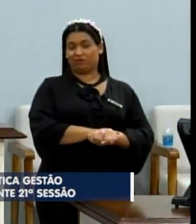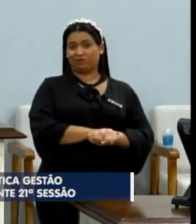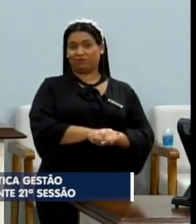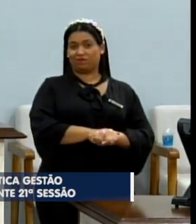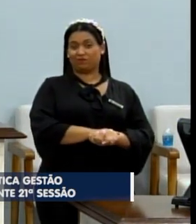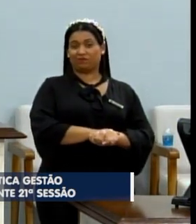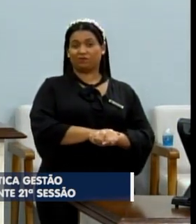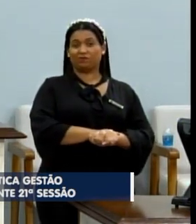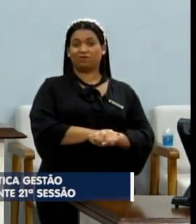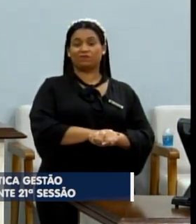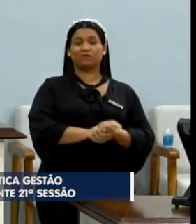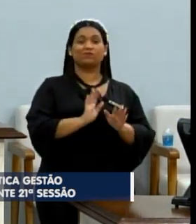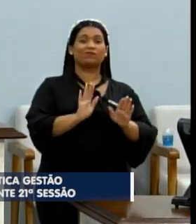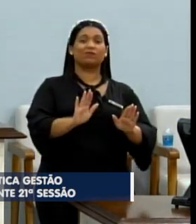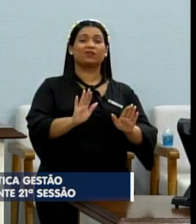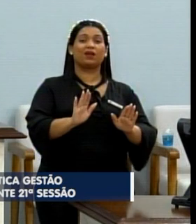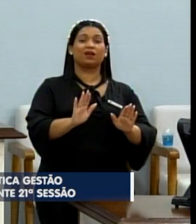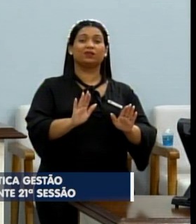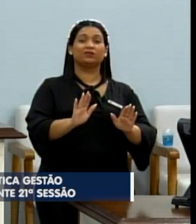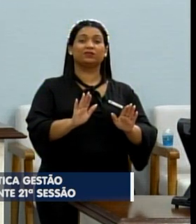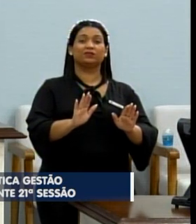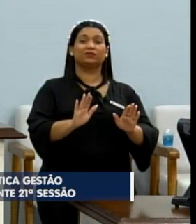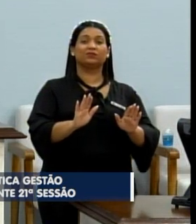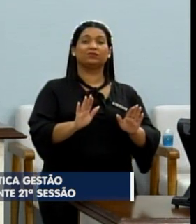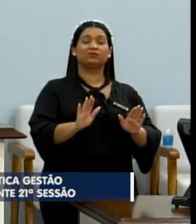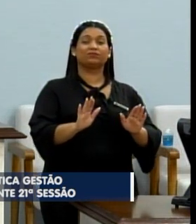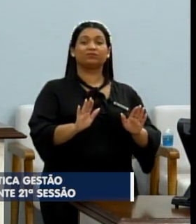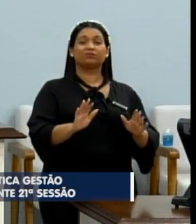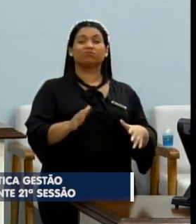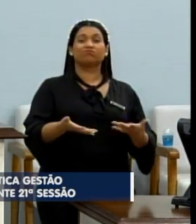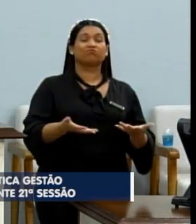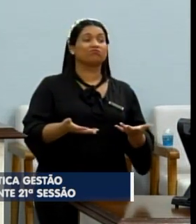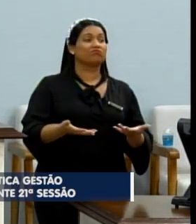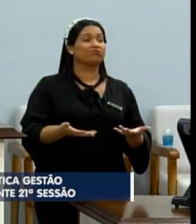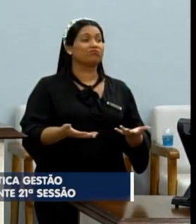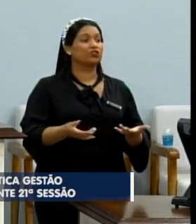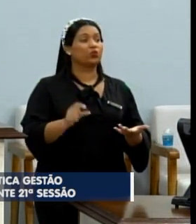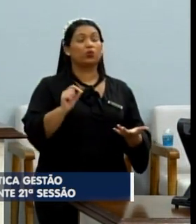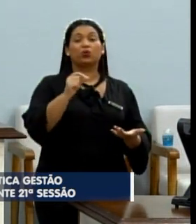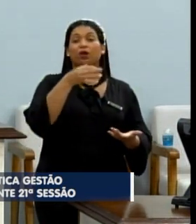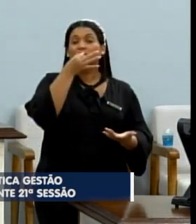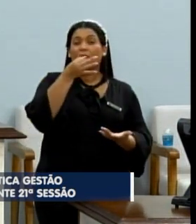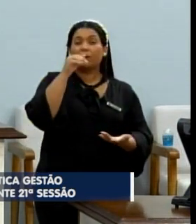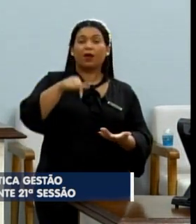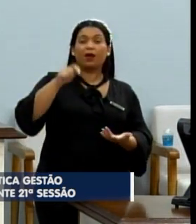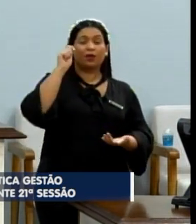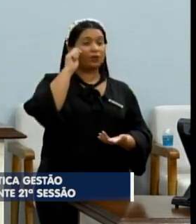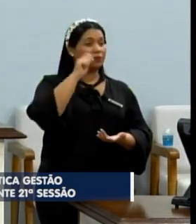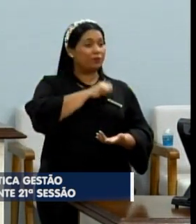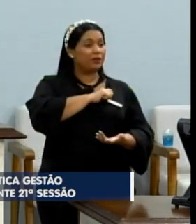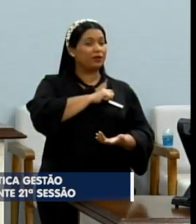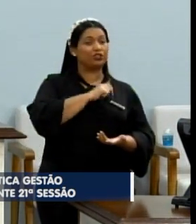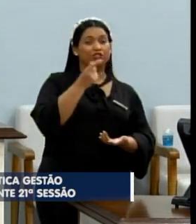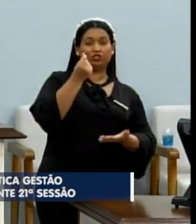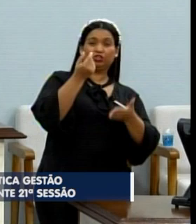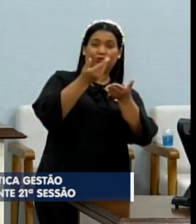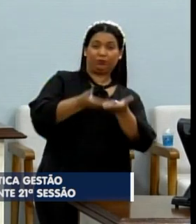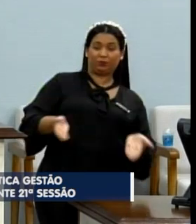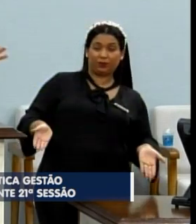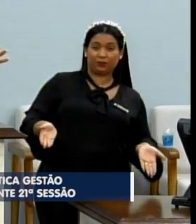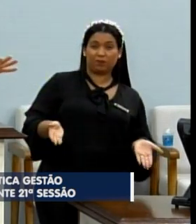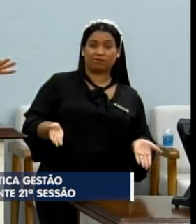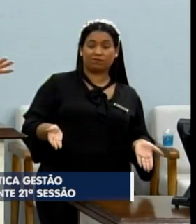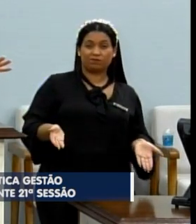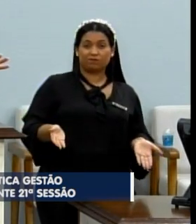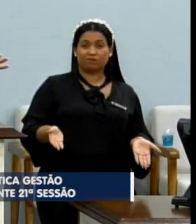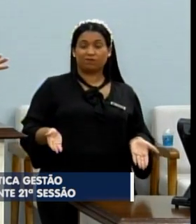tá agora O mais grave é o argumento da prefeitura municipal e o preto perdeu o recurso que